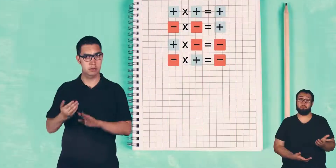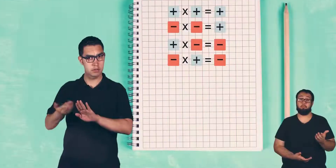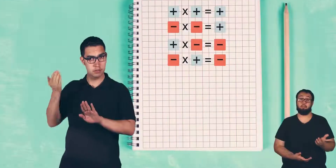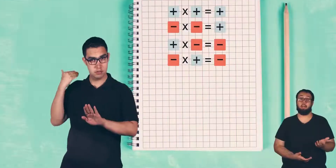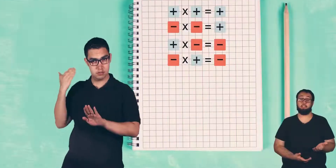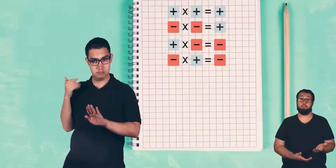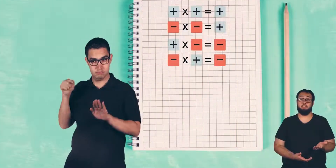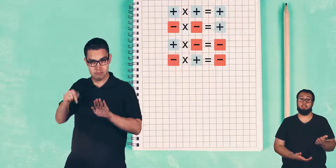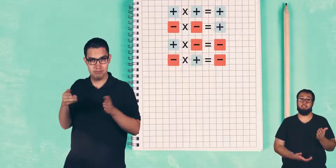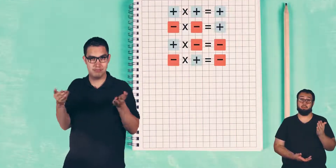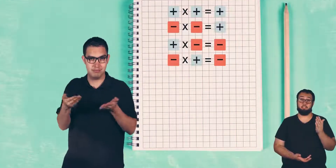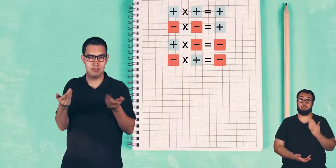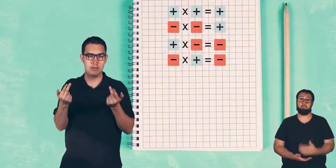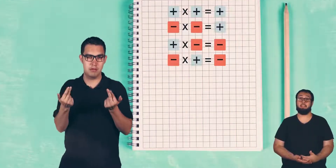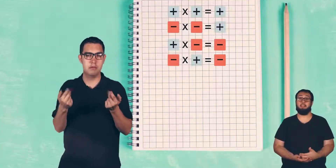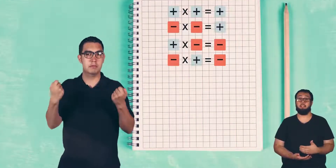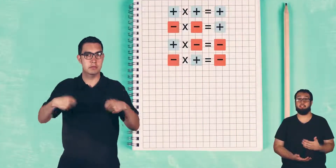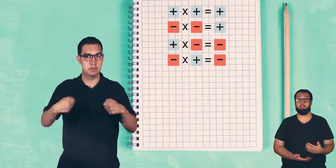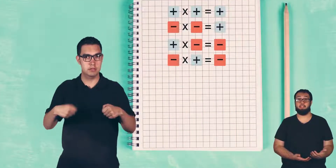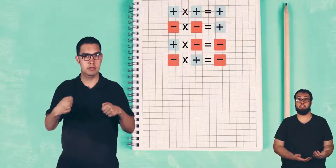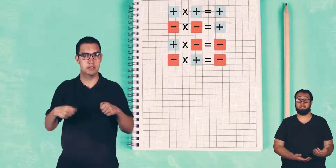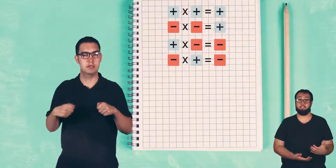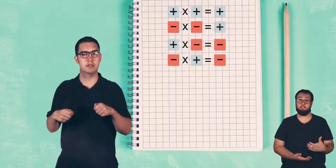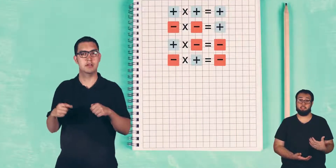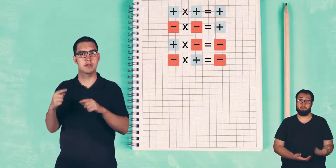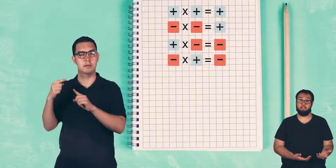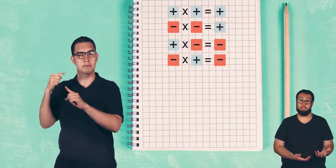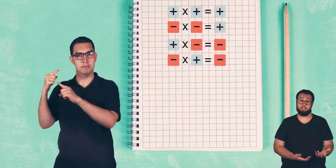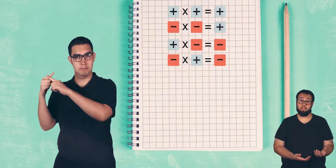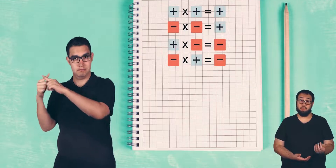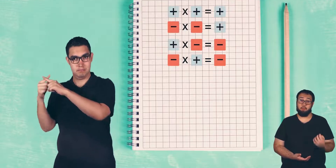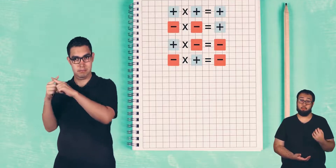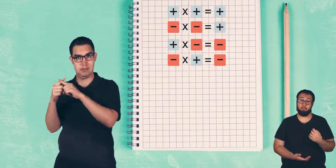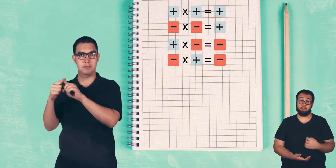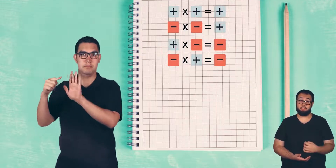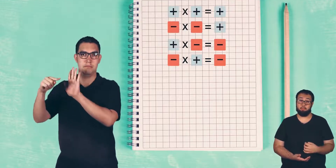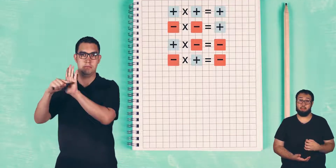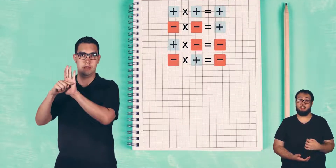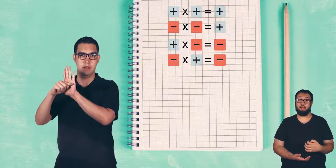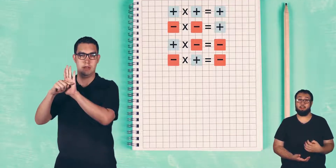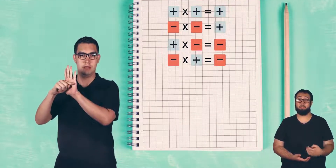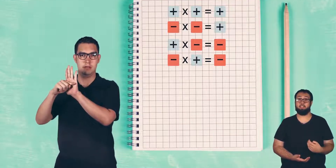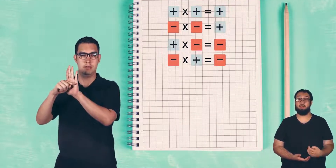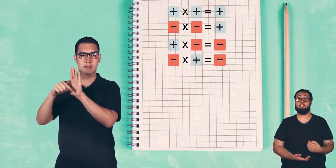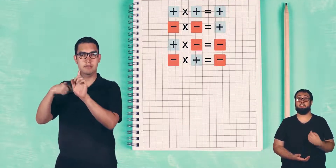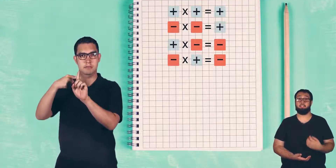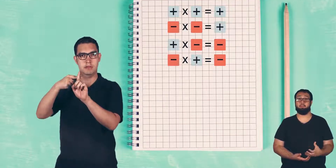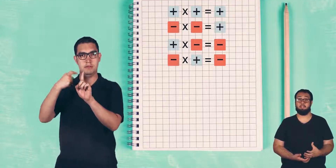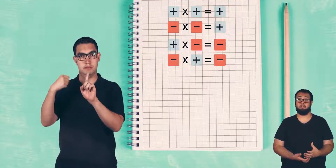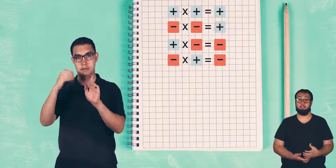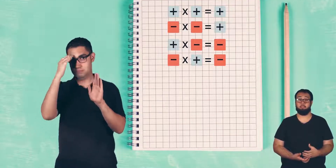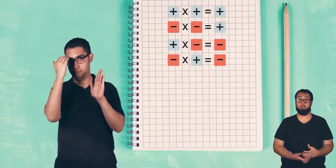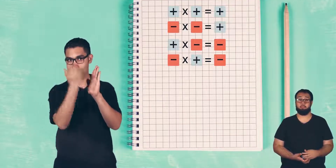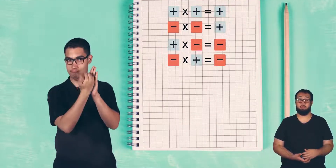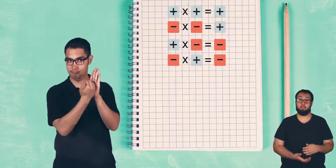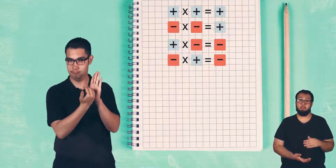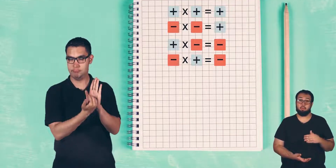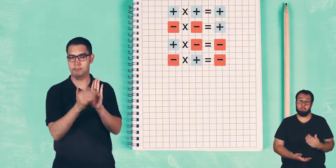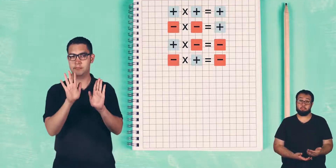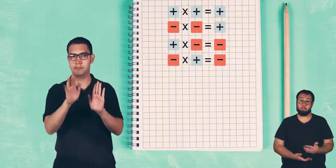Assim como no primeiro caso, devemos respeitar as operações que estão sendo feitas. A multiplicação carregará os sinais das